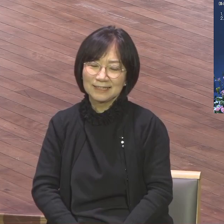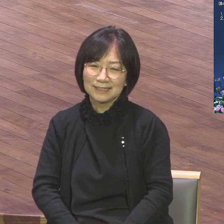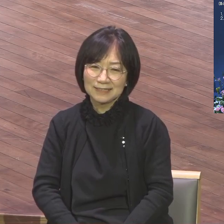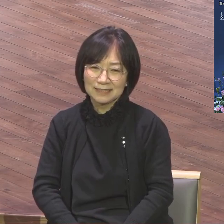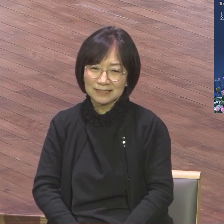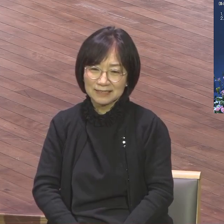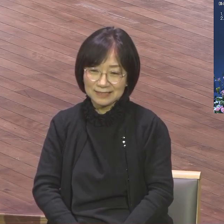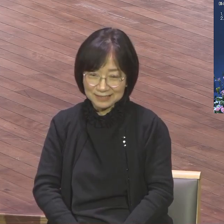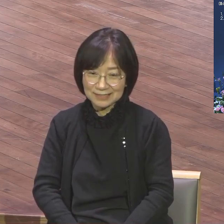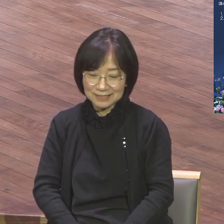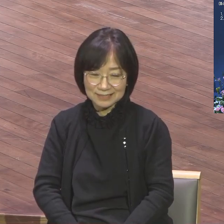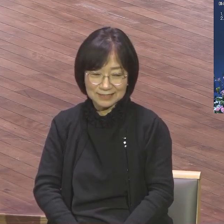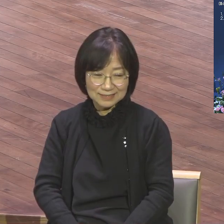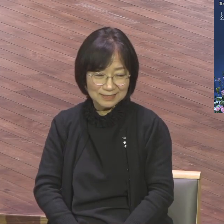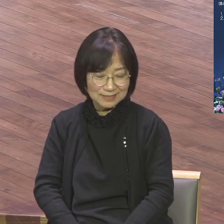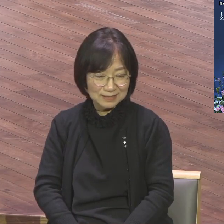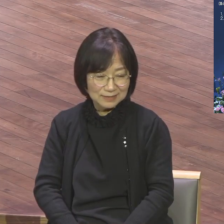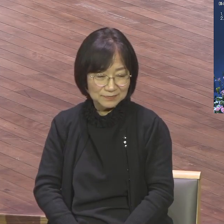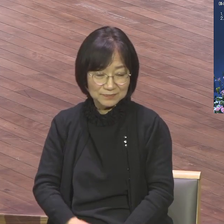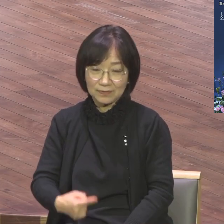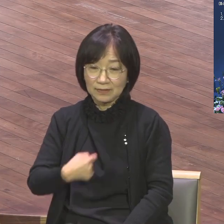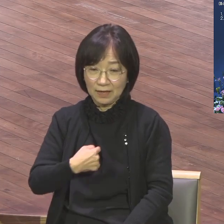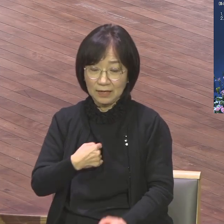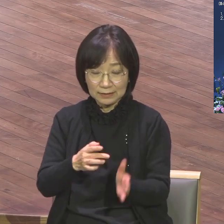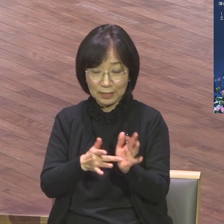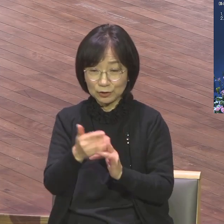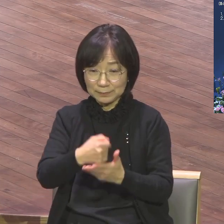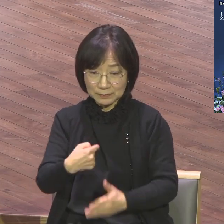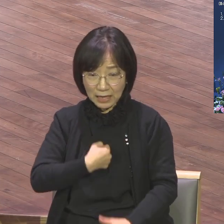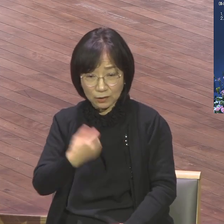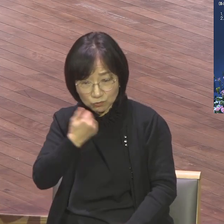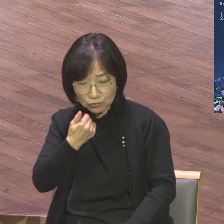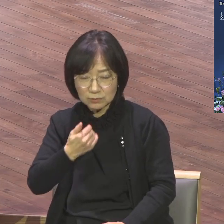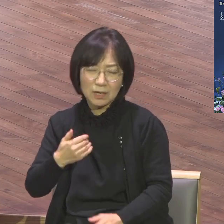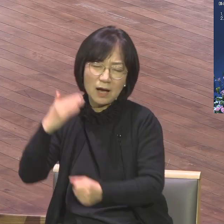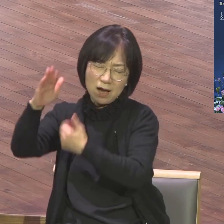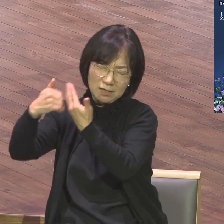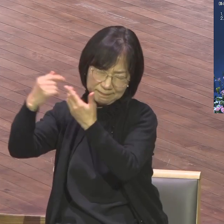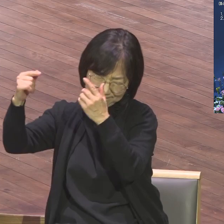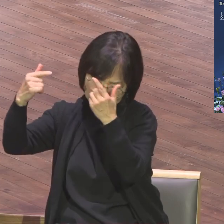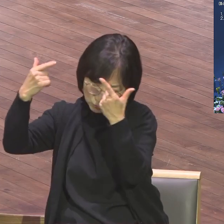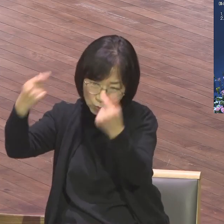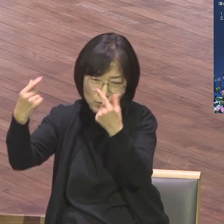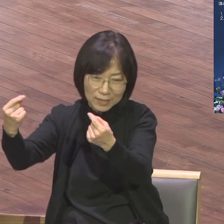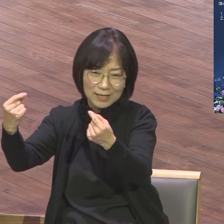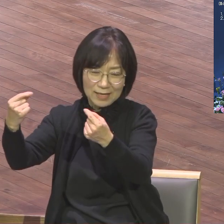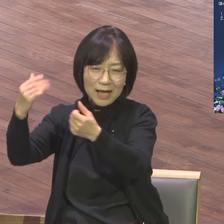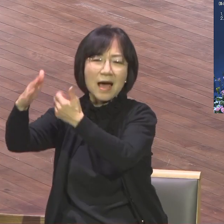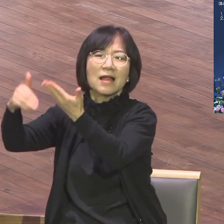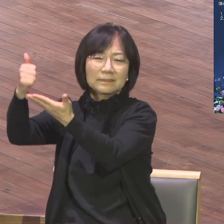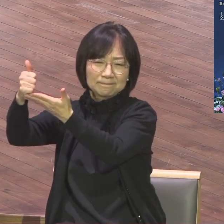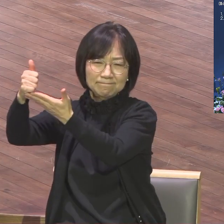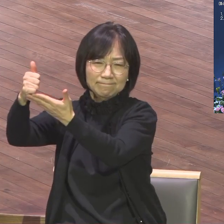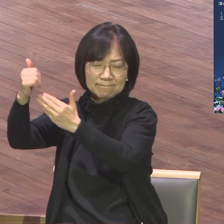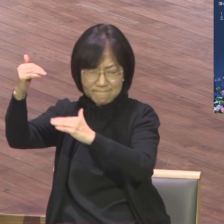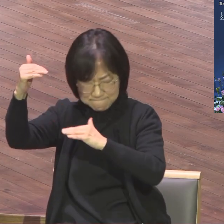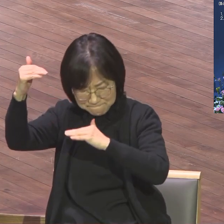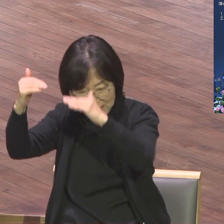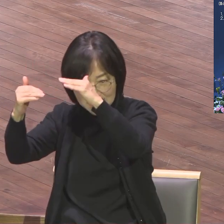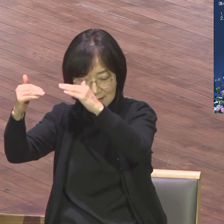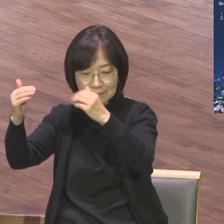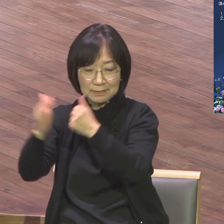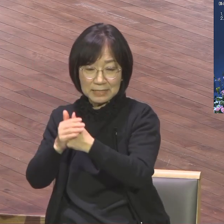내가 누군 줄 아냐 이 말씀이에요. 내가 하나님이야 라는 보여주는 거 있는 거예요 지금. 그리고 나서 직접 이